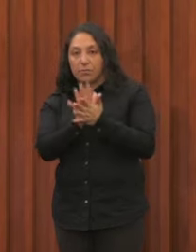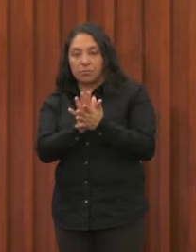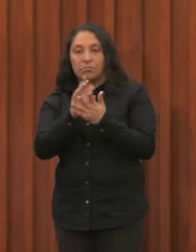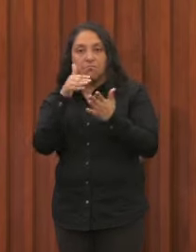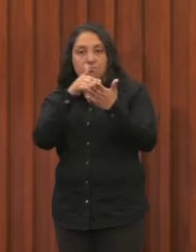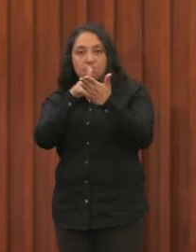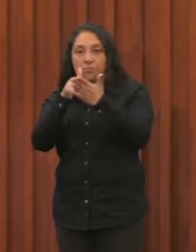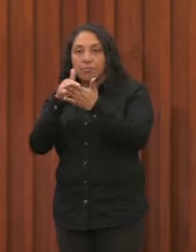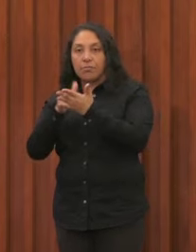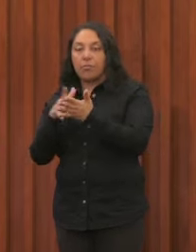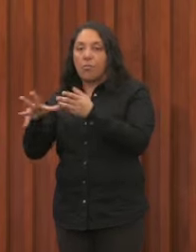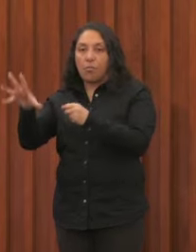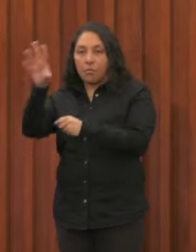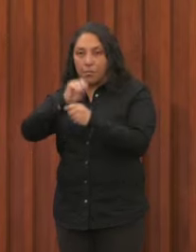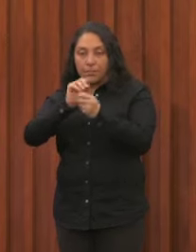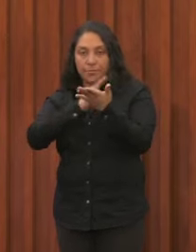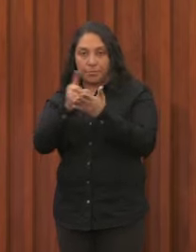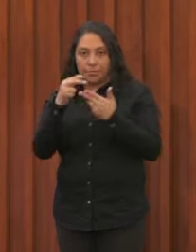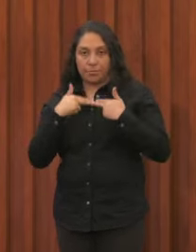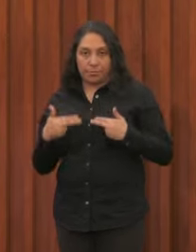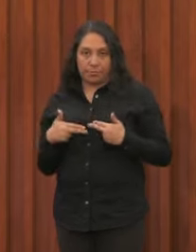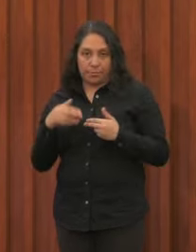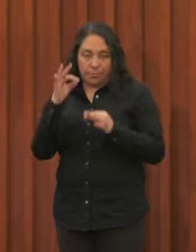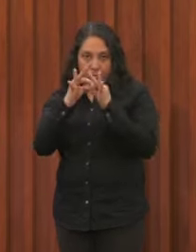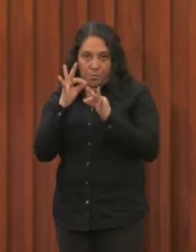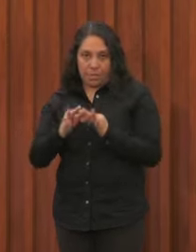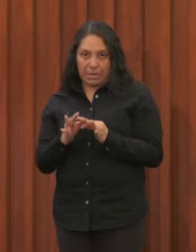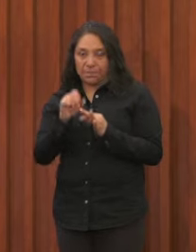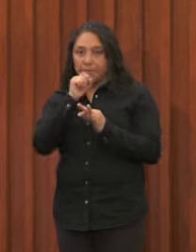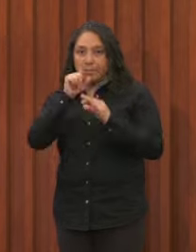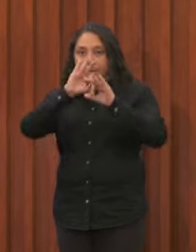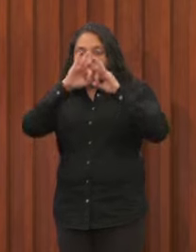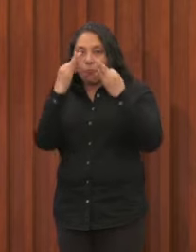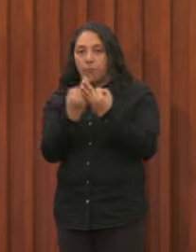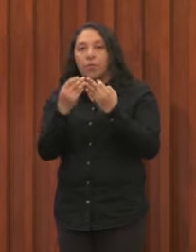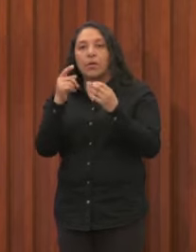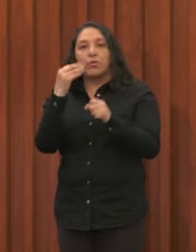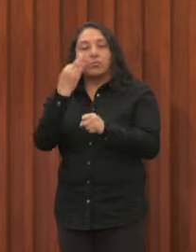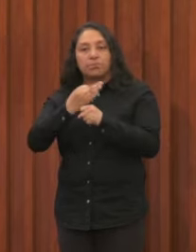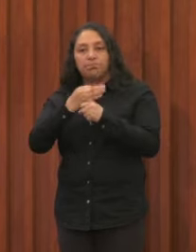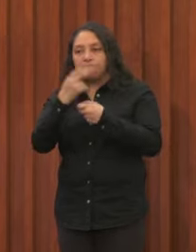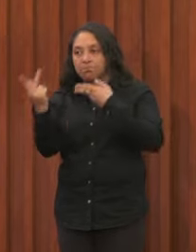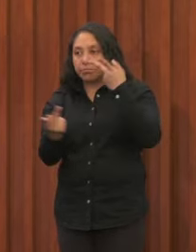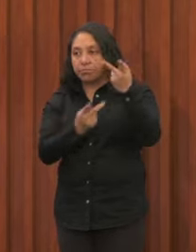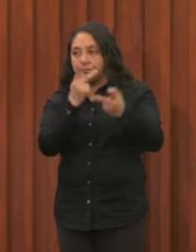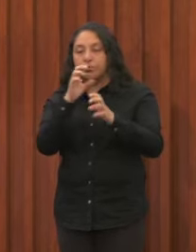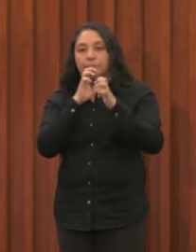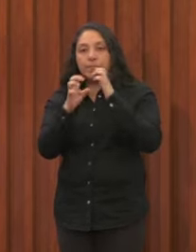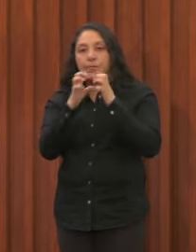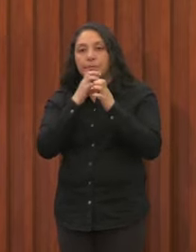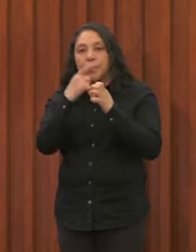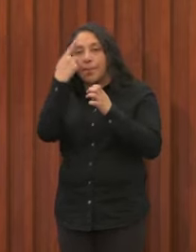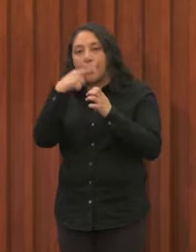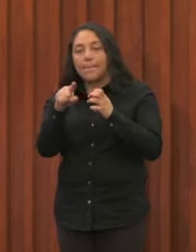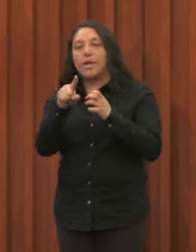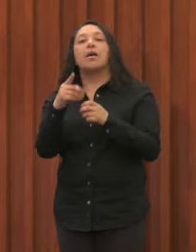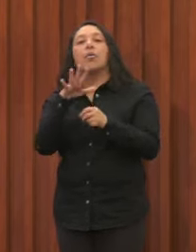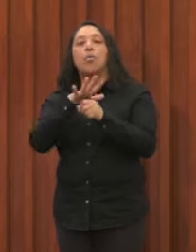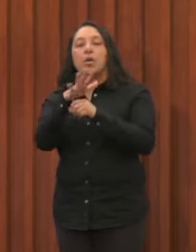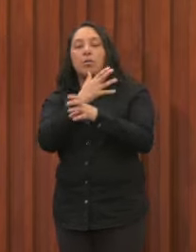el ejercicio pleno de sus derechos. Así, de acuerdo con la más reciente encuesta nacional sobre la dinámica de las relaciones en los